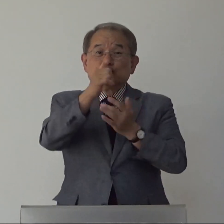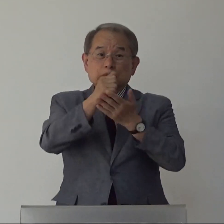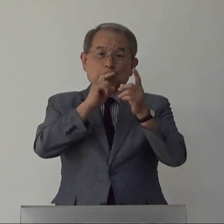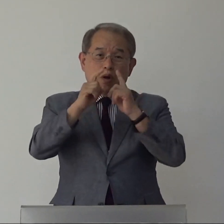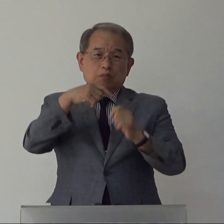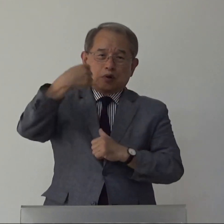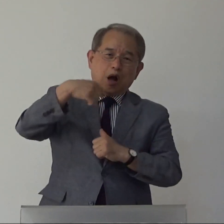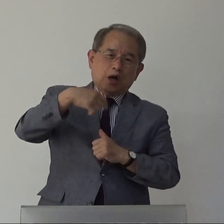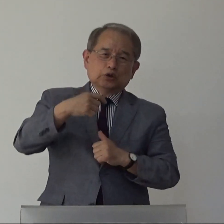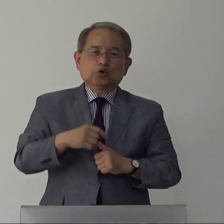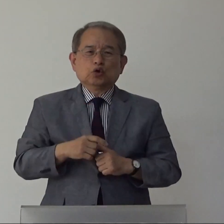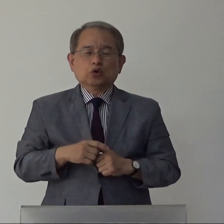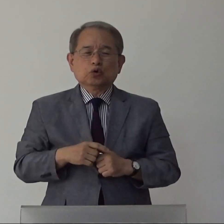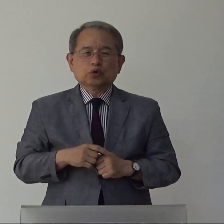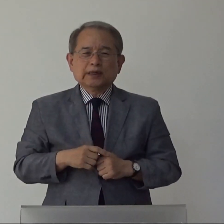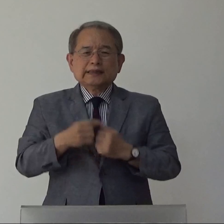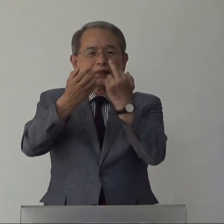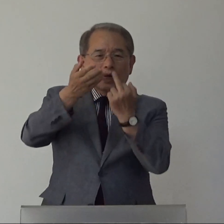덮어주고 인내해 줄 때